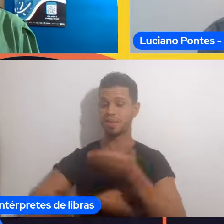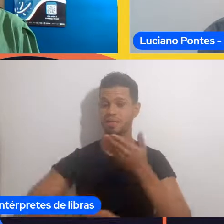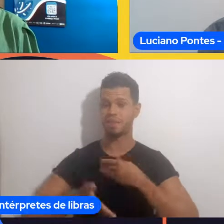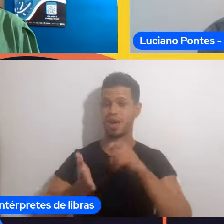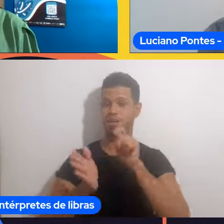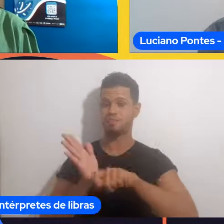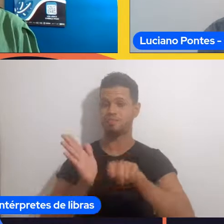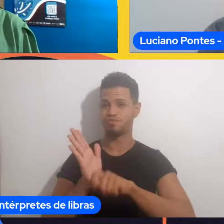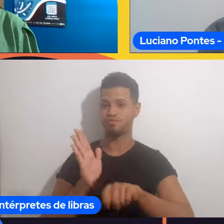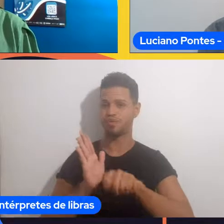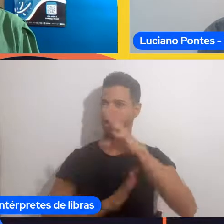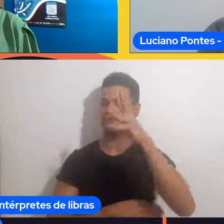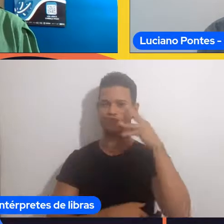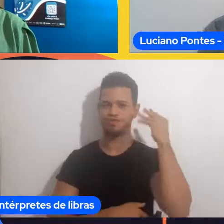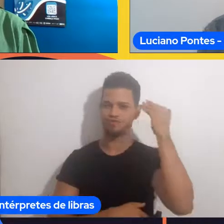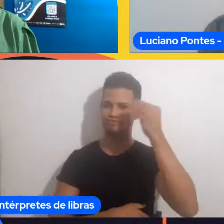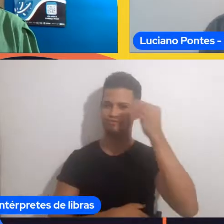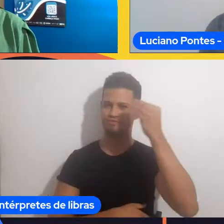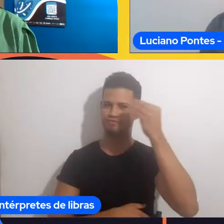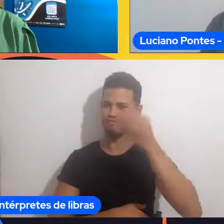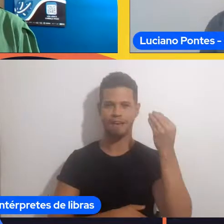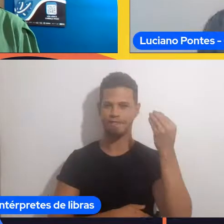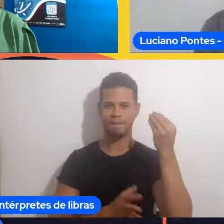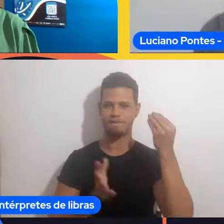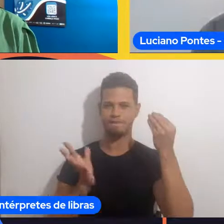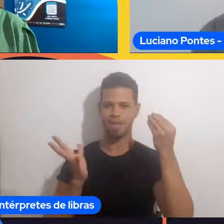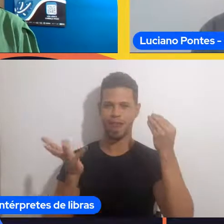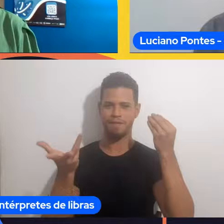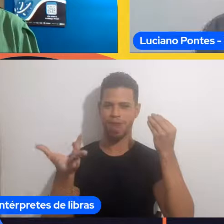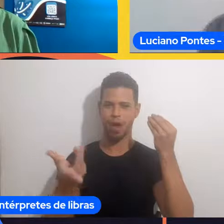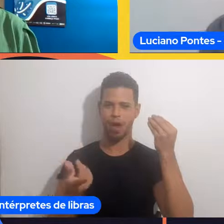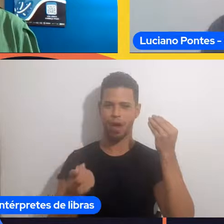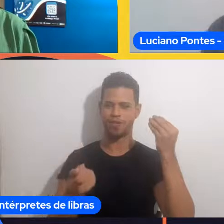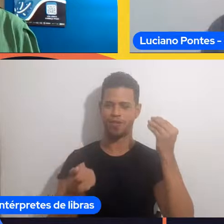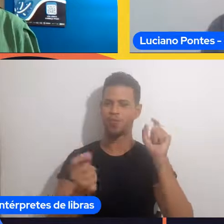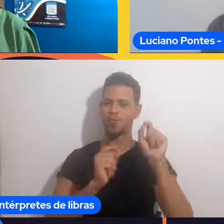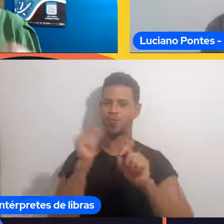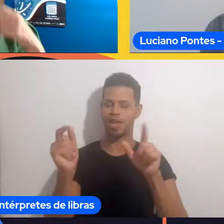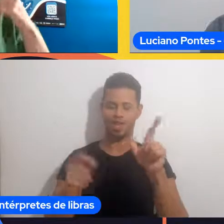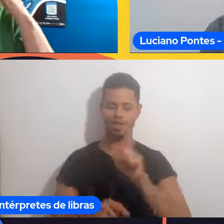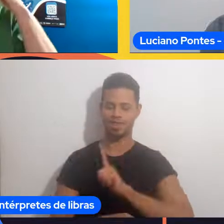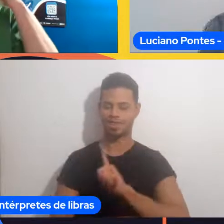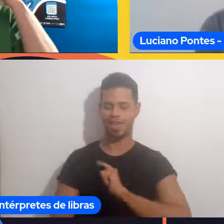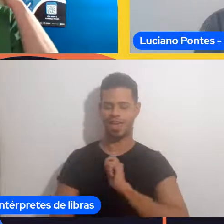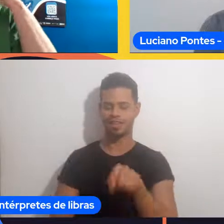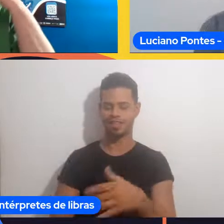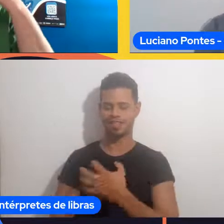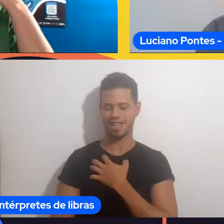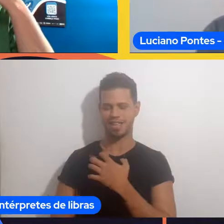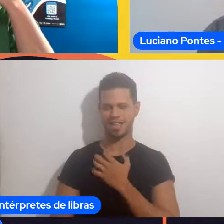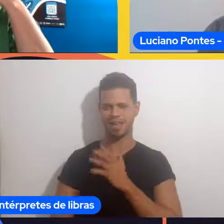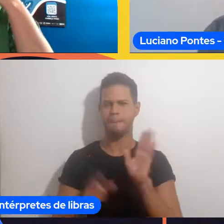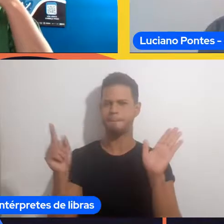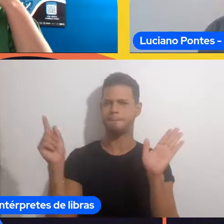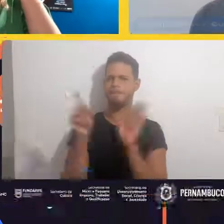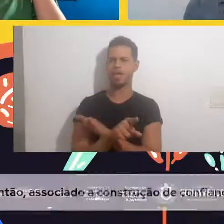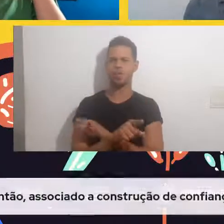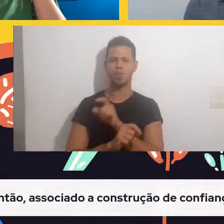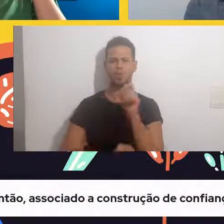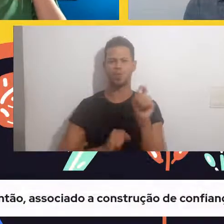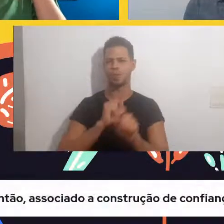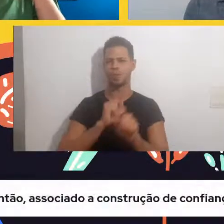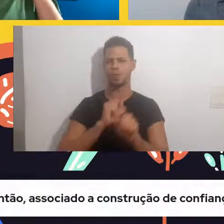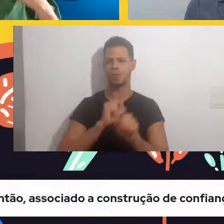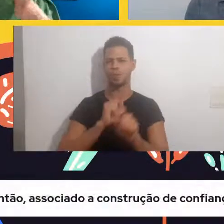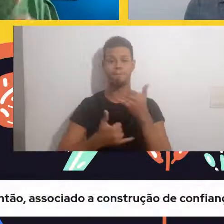experiência também incrível mobilizar a escola nesse sentido. Fabiola pergunta, Camila, o brincar,